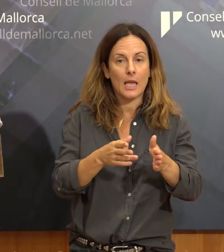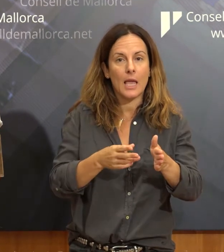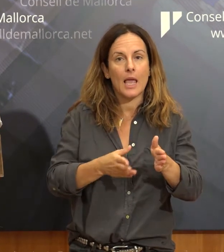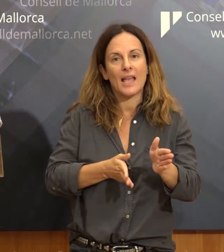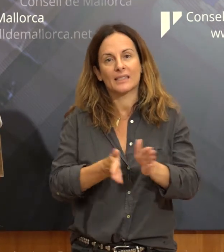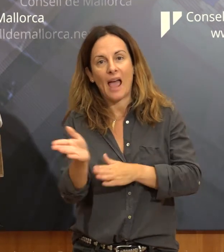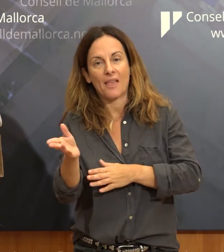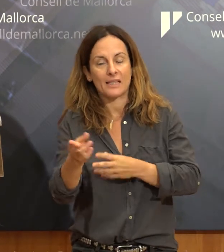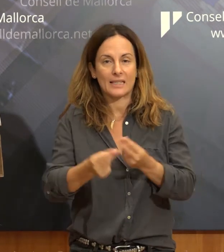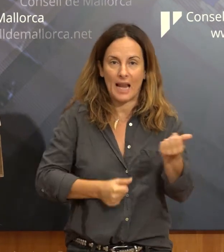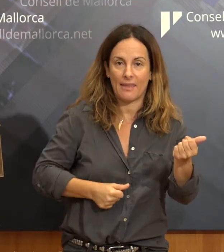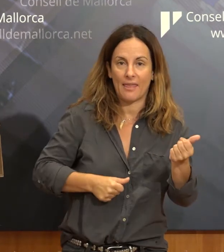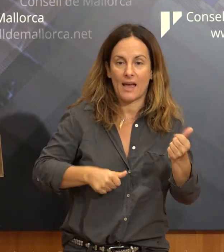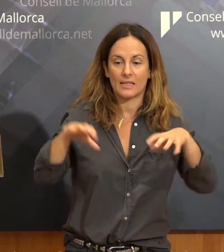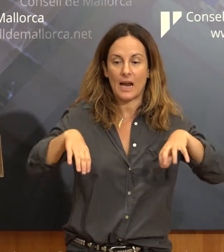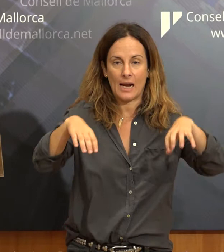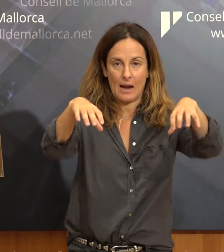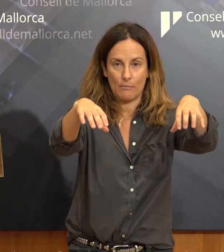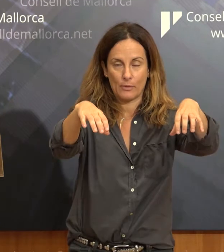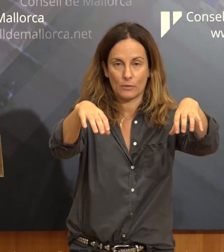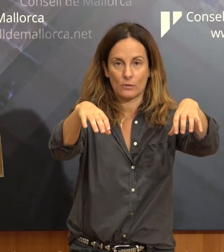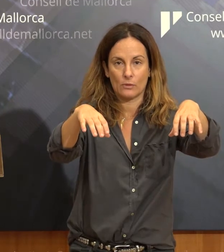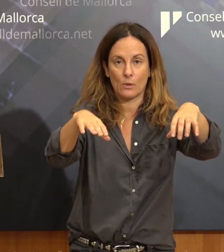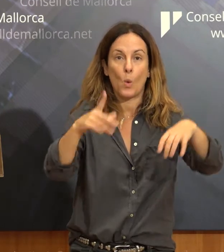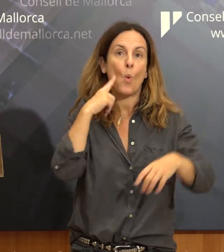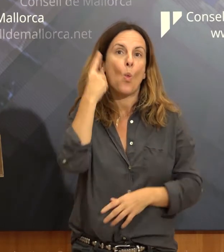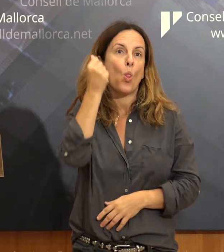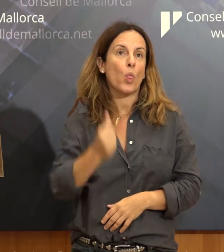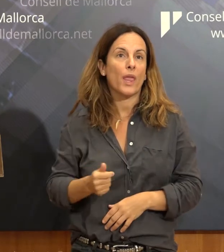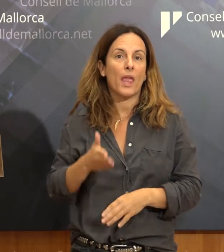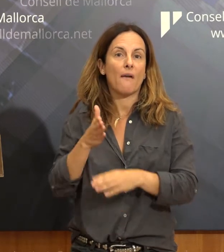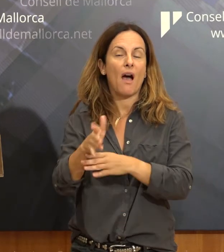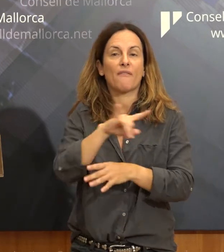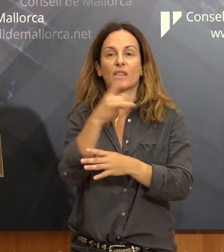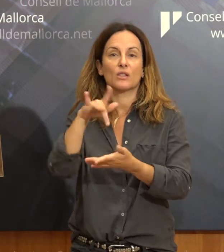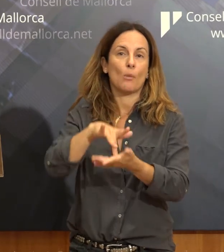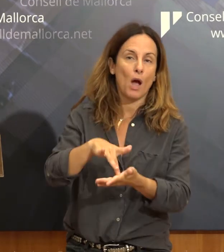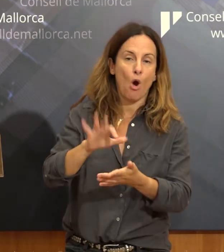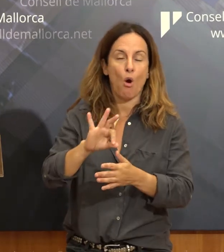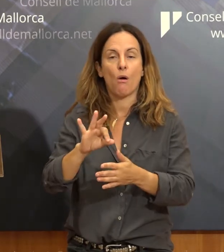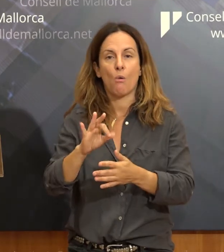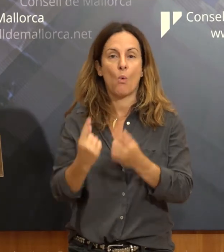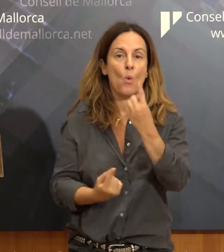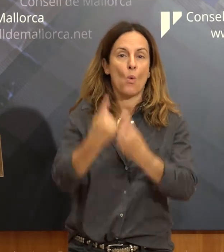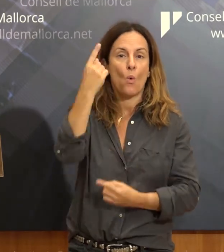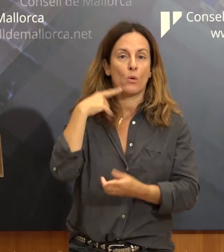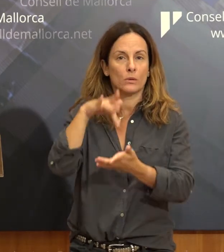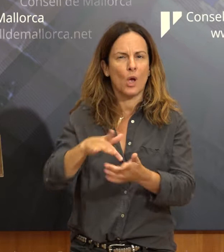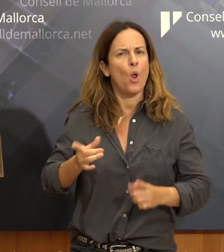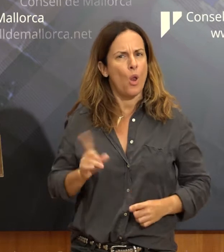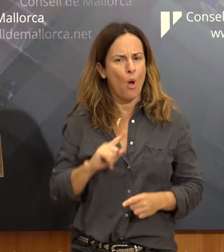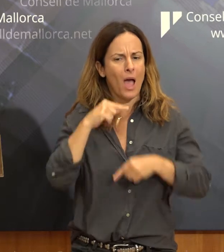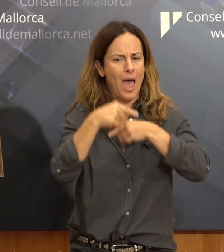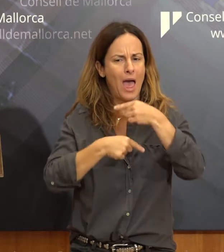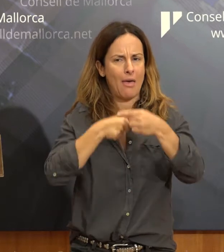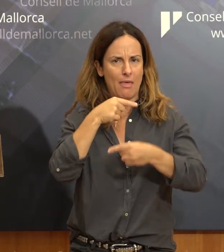finques, i no entrades i sortides de finques que hi van un dia de tant en quant, sinó allà on hi ha població